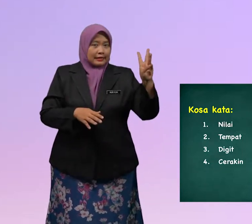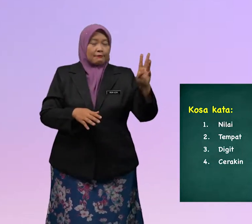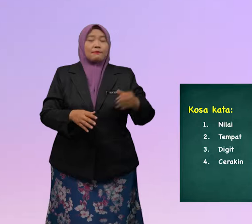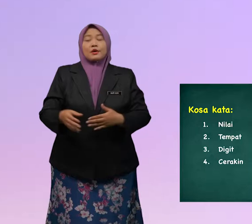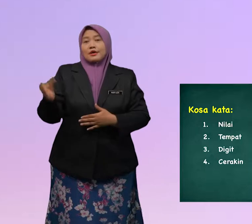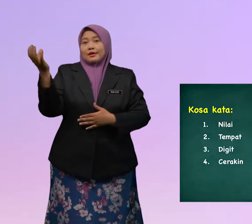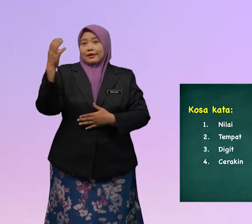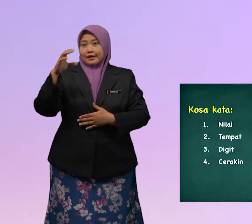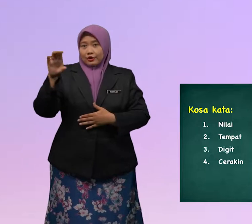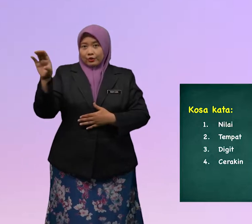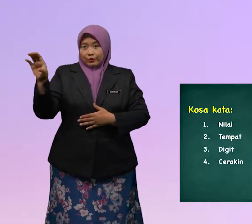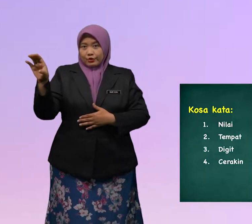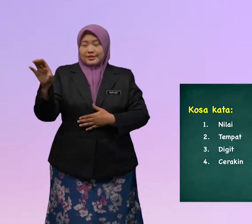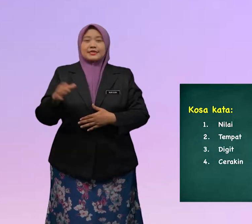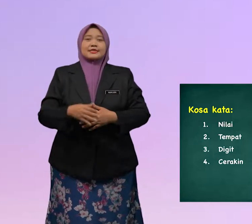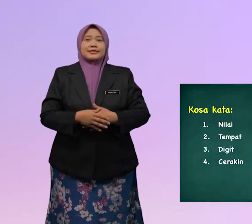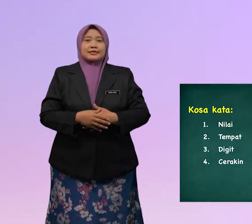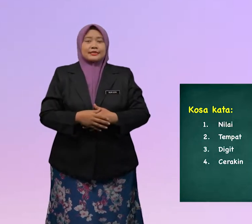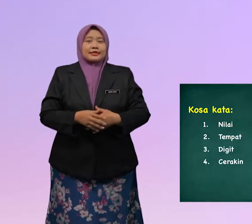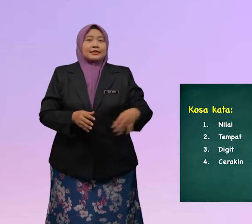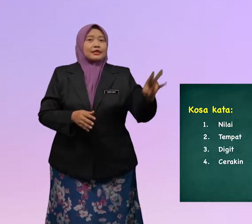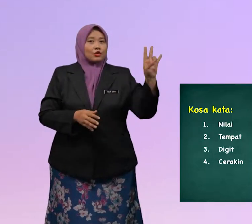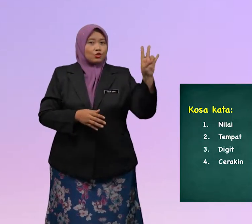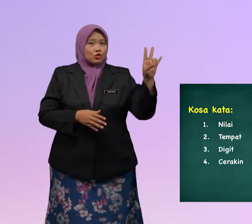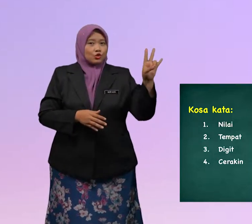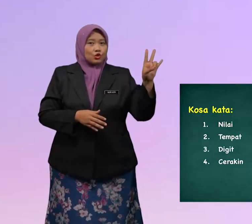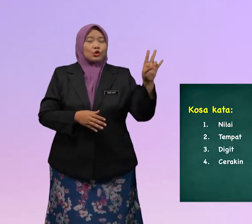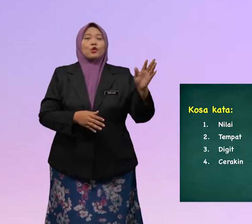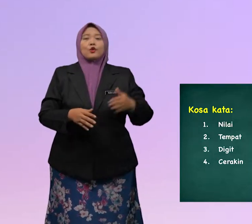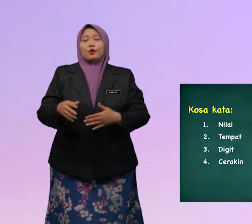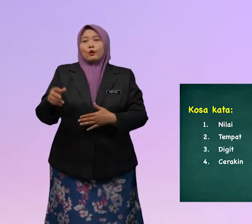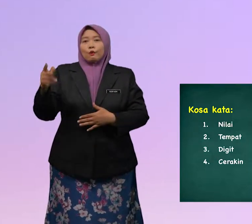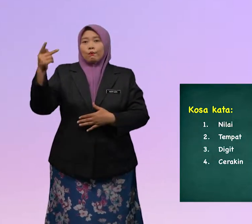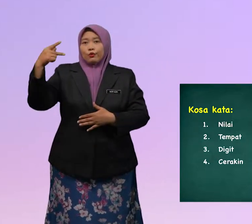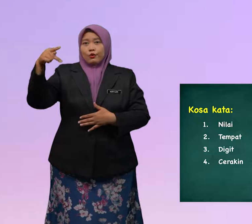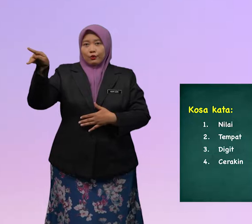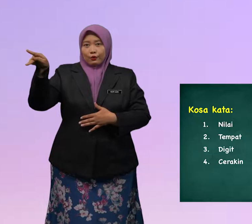keenam, ratus; ketujuh, puluh;